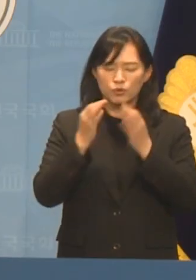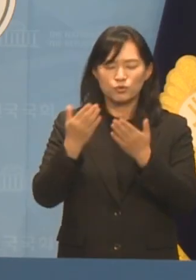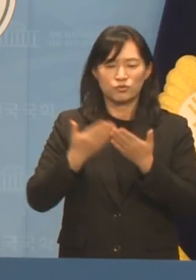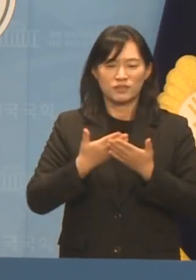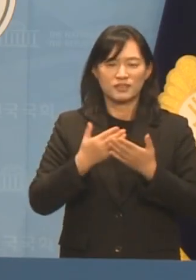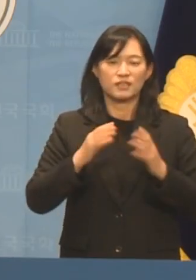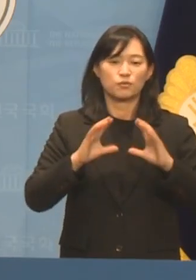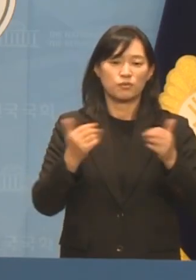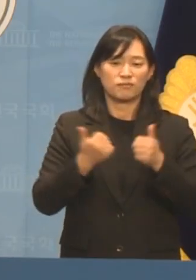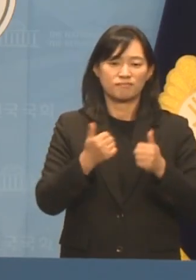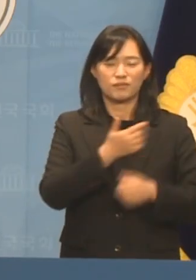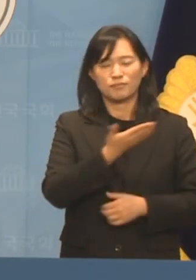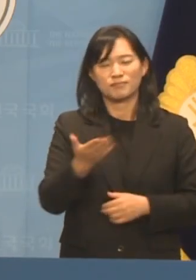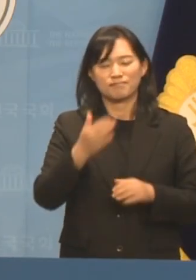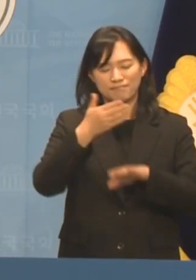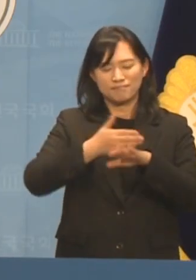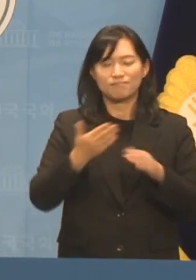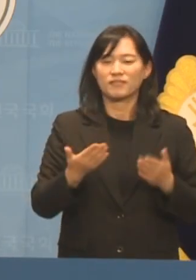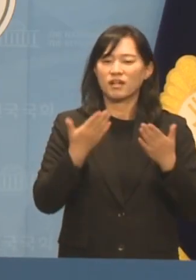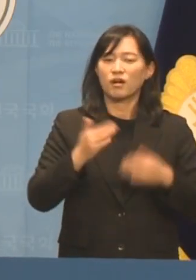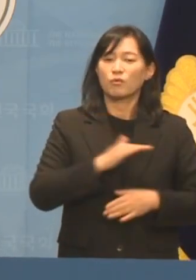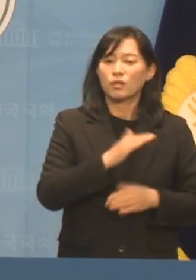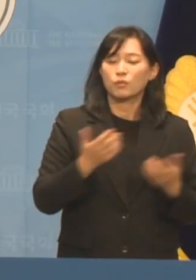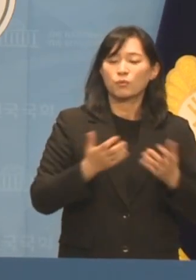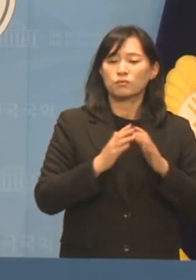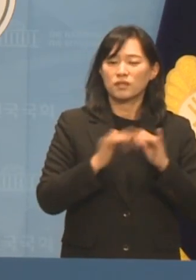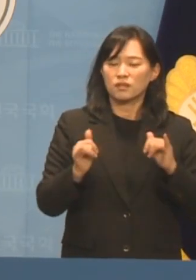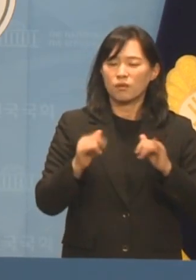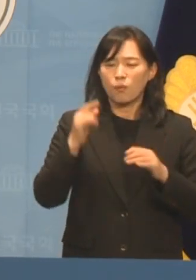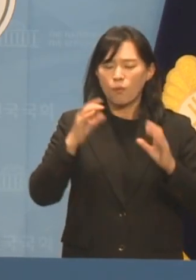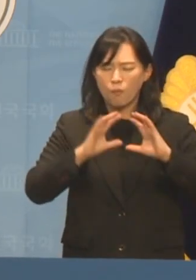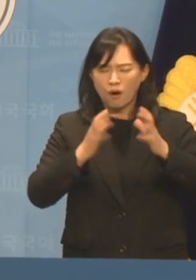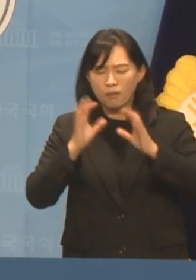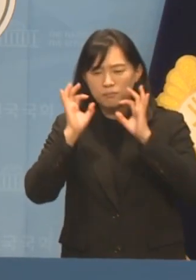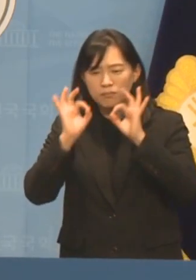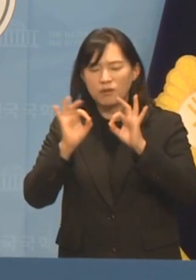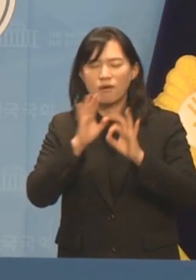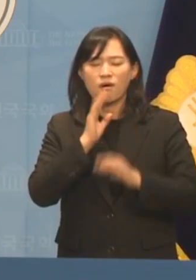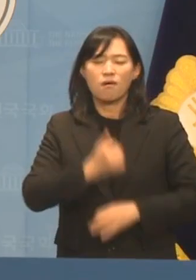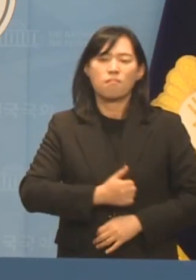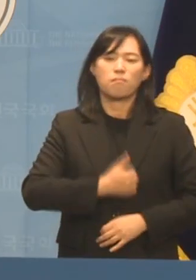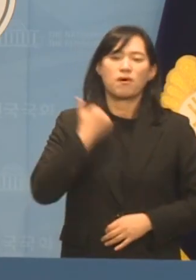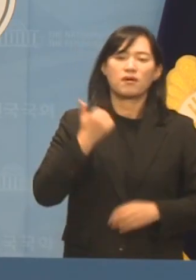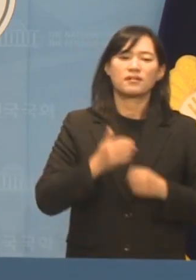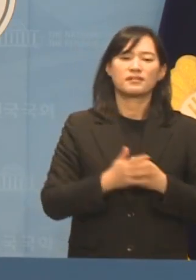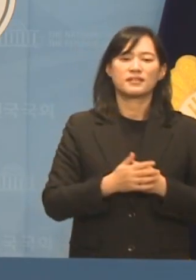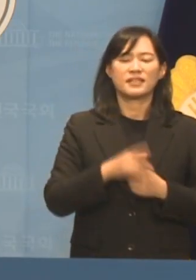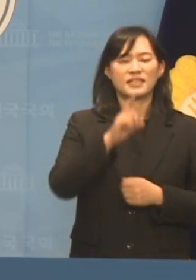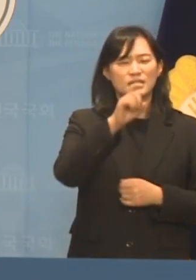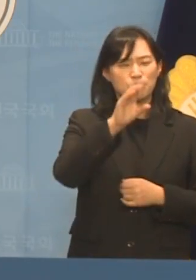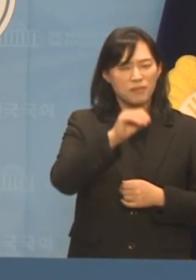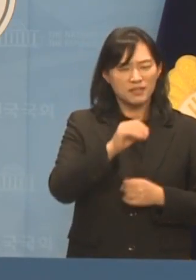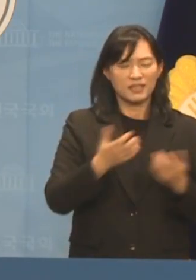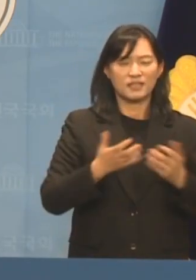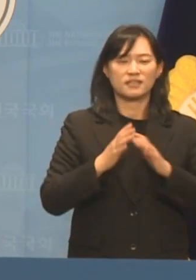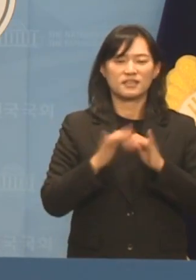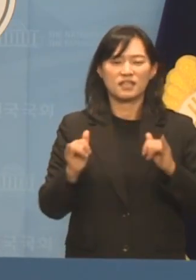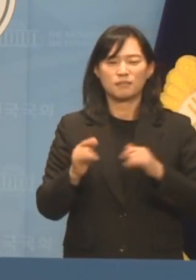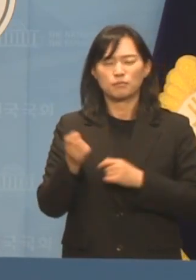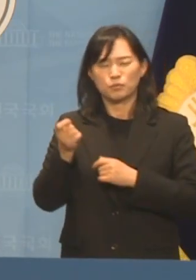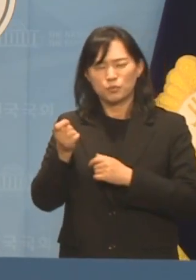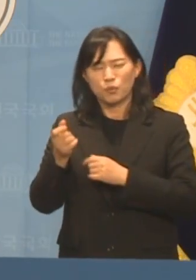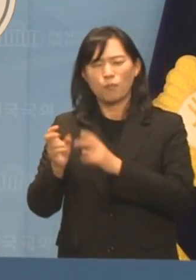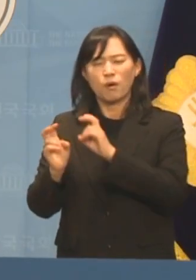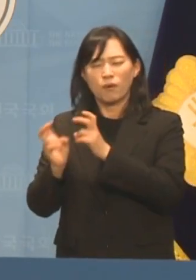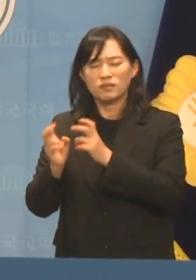드립니다. 저희 노동자들은 정무위원회 회의를 보면서 정말 화가 났습니다. 10만 명의 노동자와